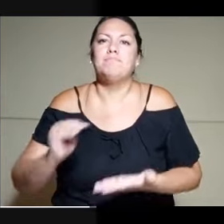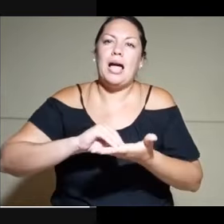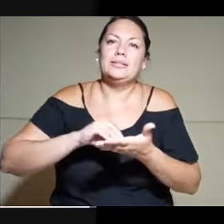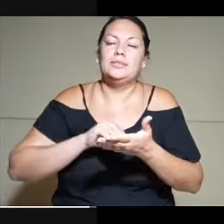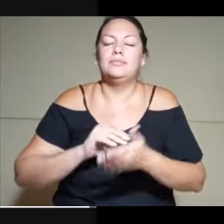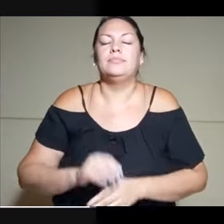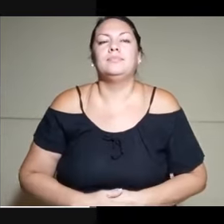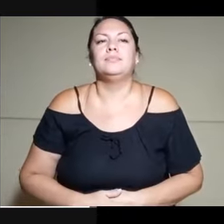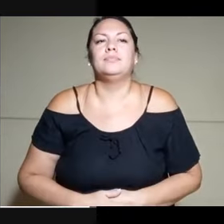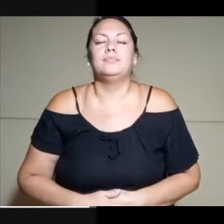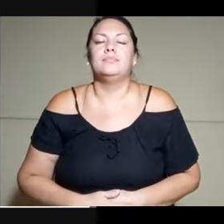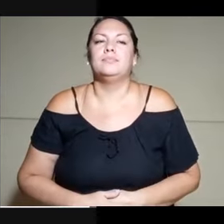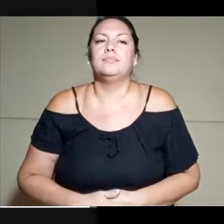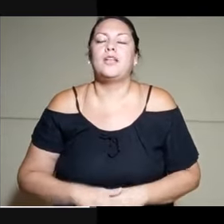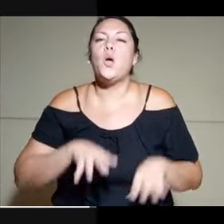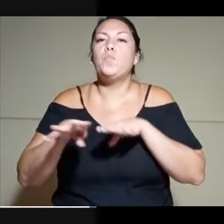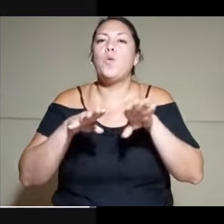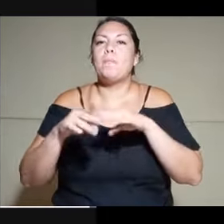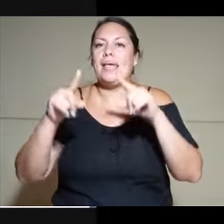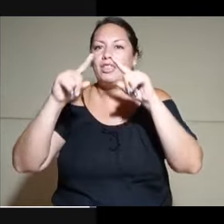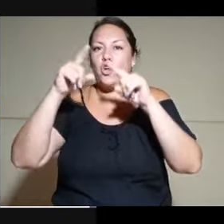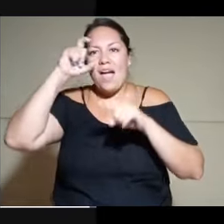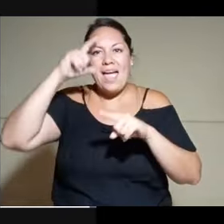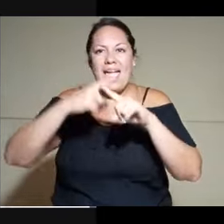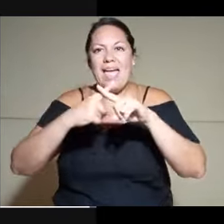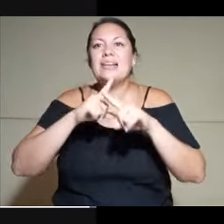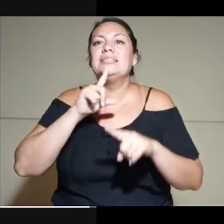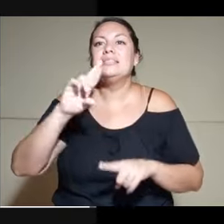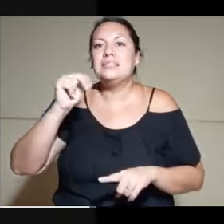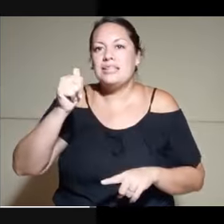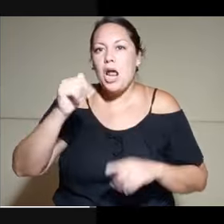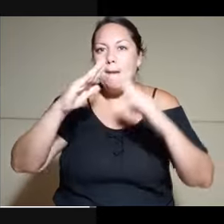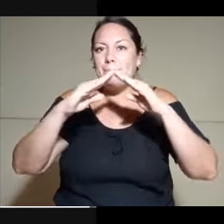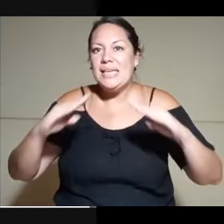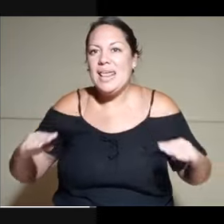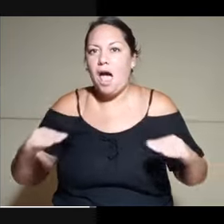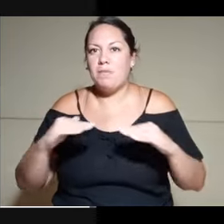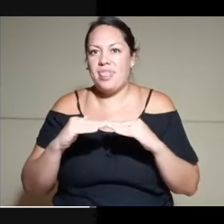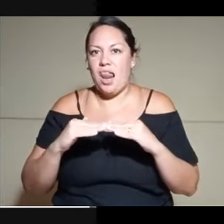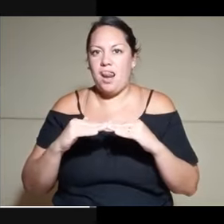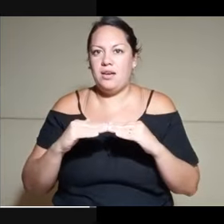asociado con el movimiento y el movimiento también